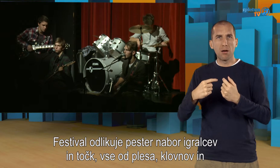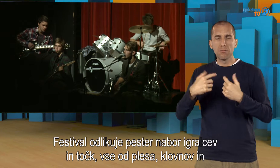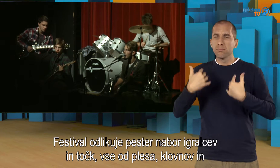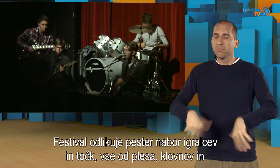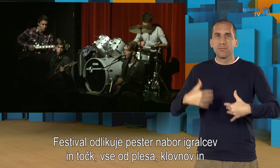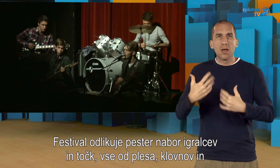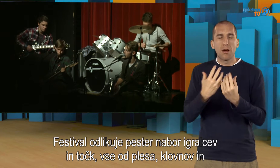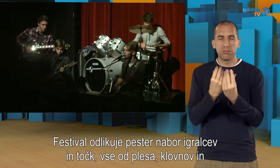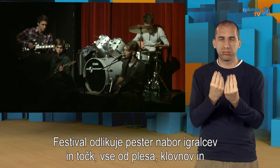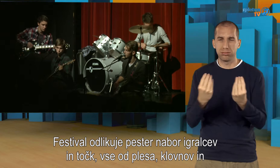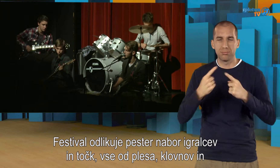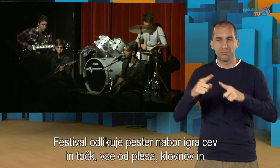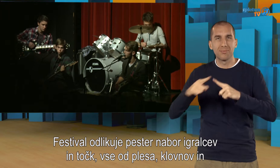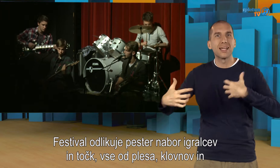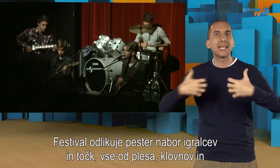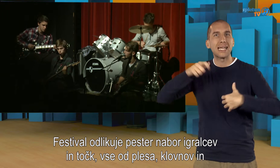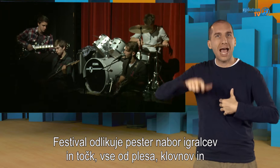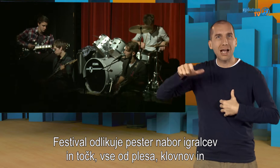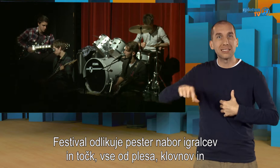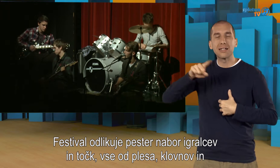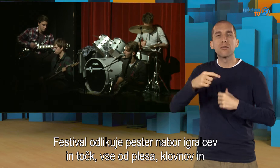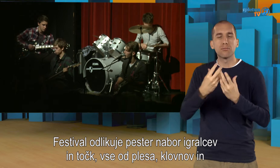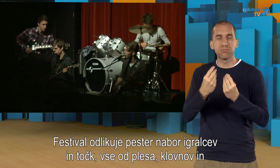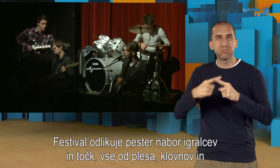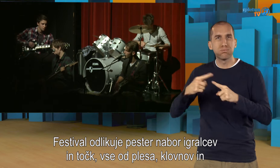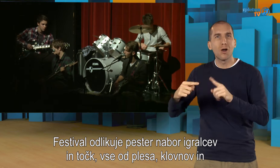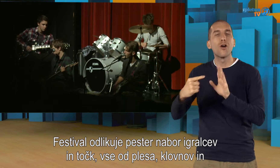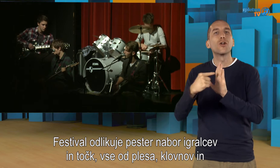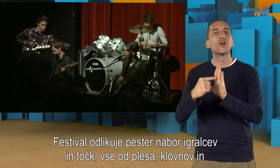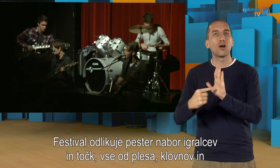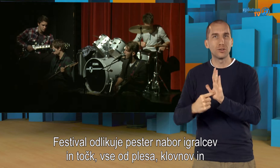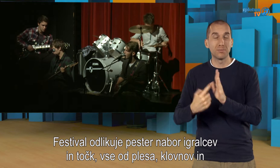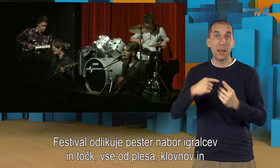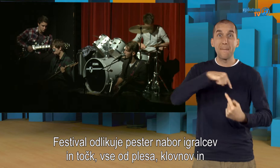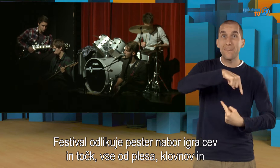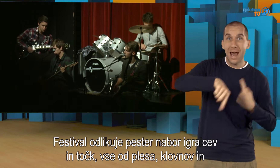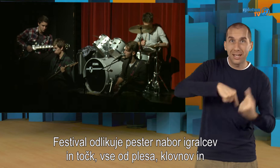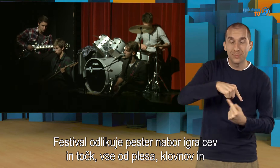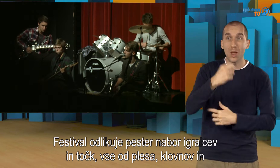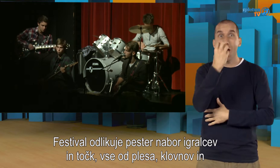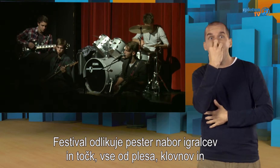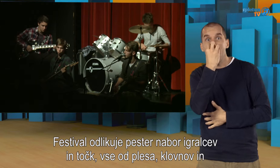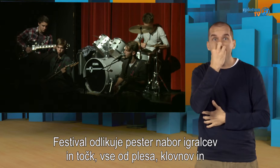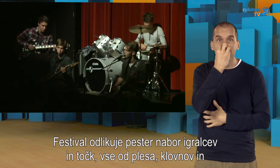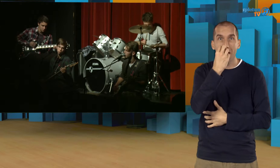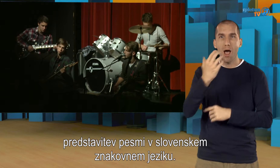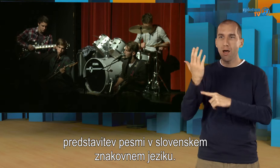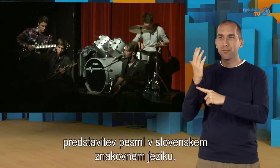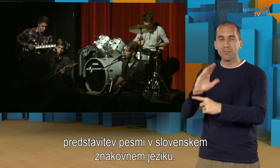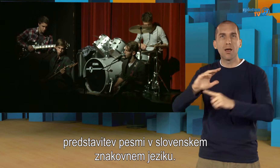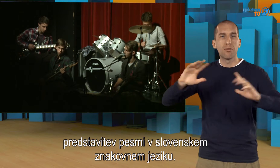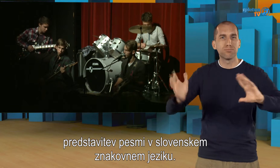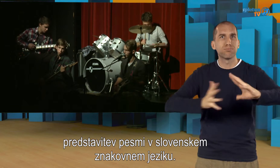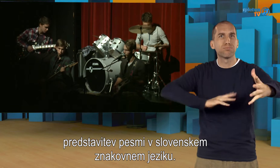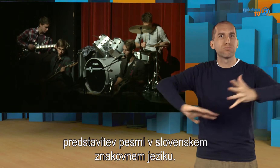Festival odlikuje pester nabor igralcev in točk, vse od plesa, klovnov in predstavitev pesmi v slovenskem znakovnem